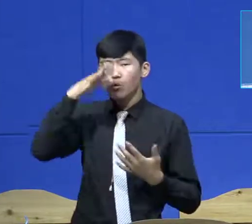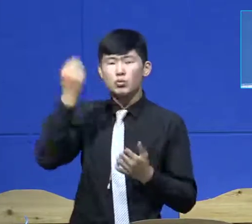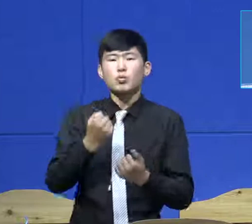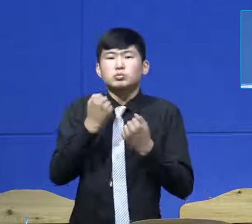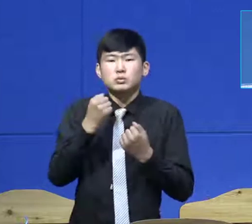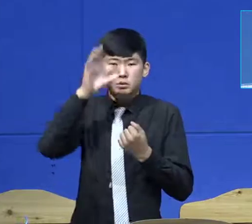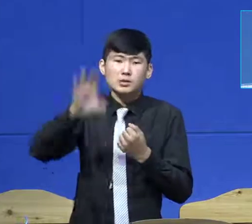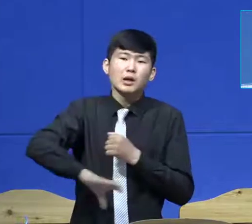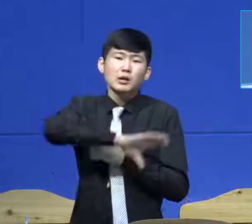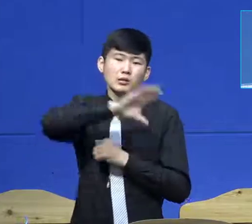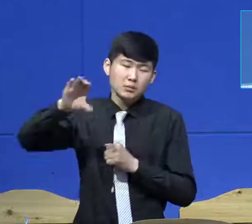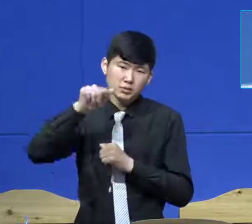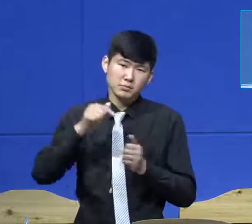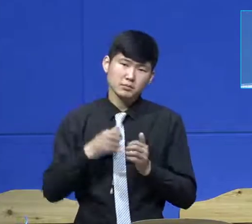загвал